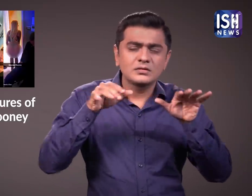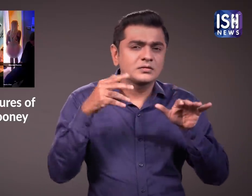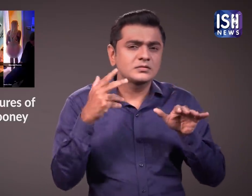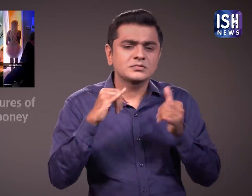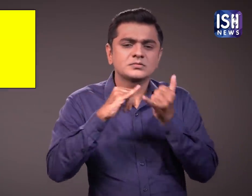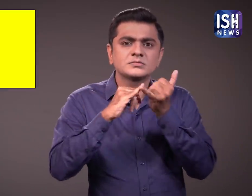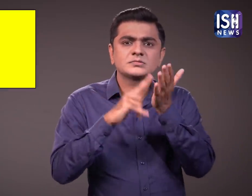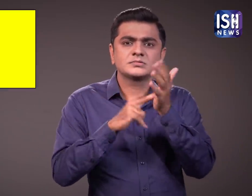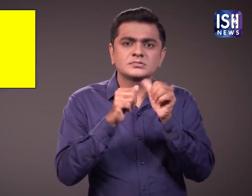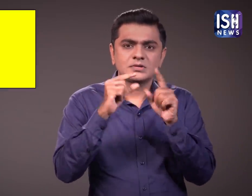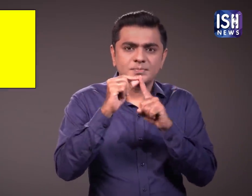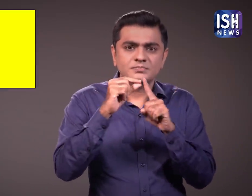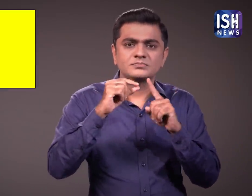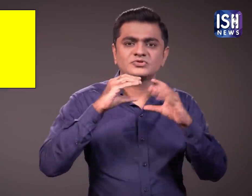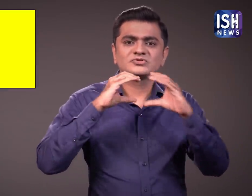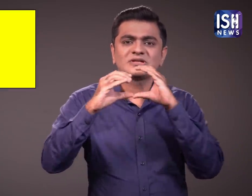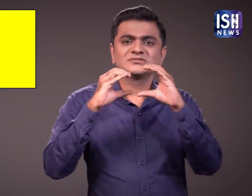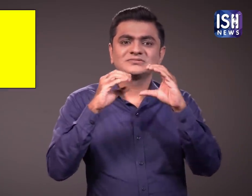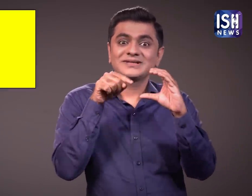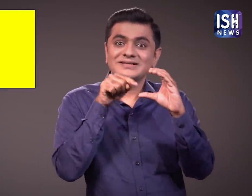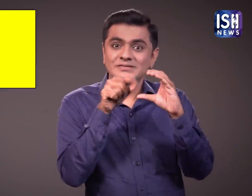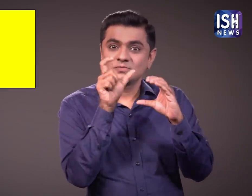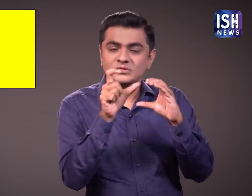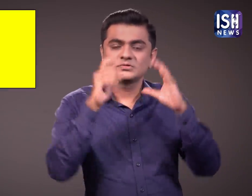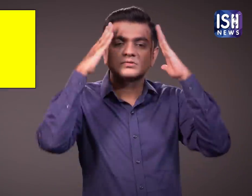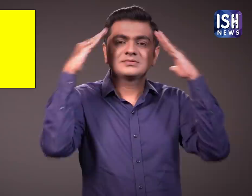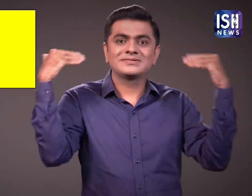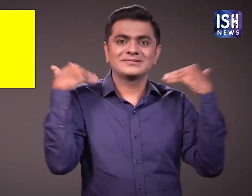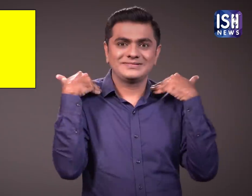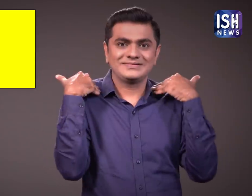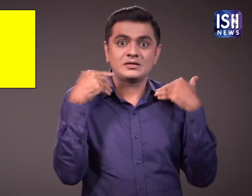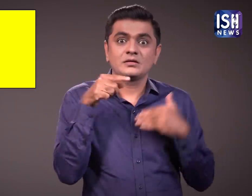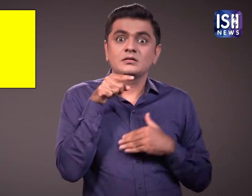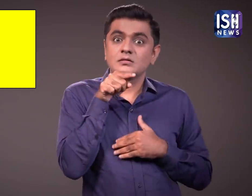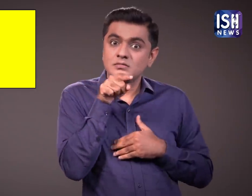सांके थिक नाम है वाइरल हो गई।